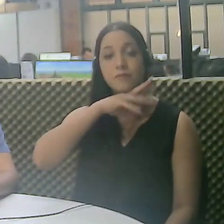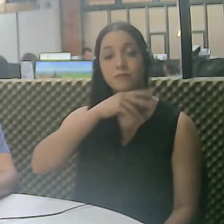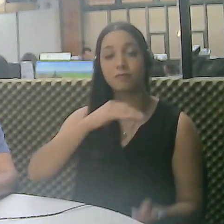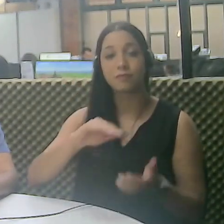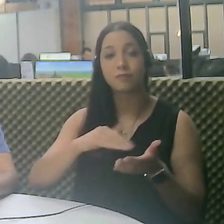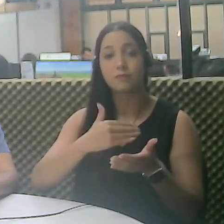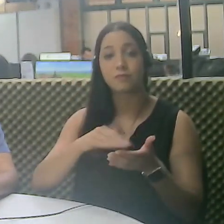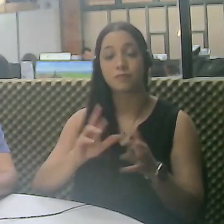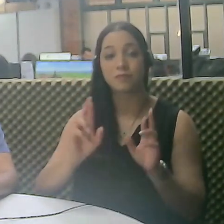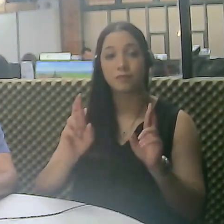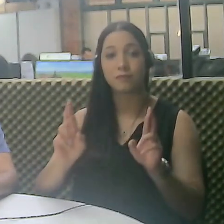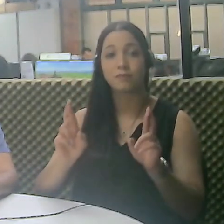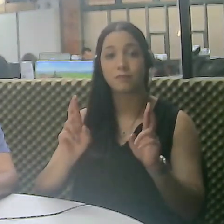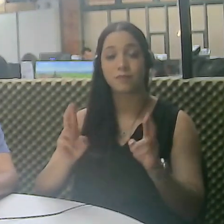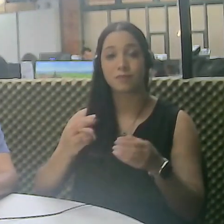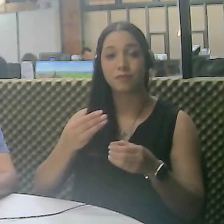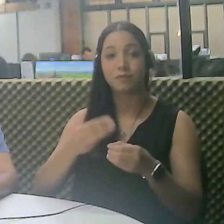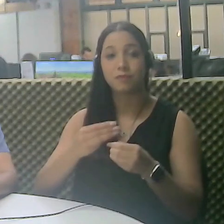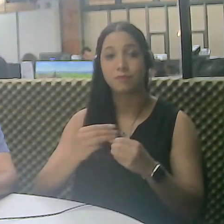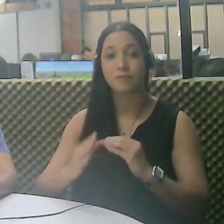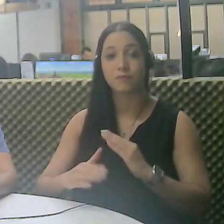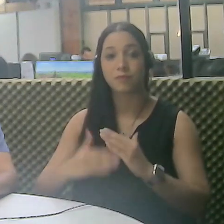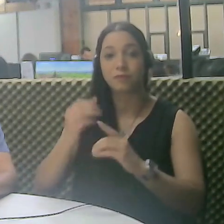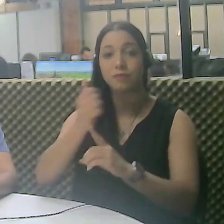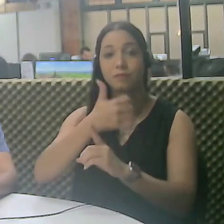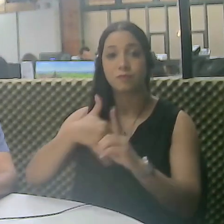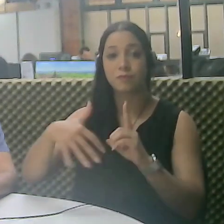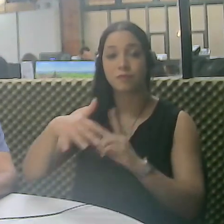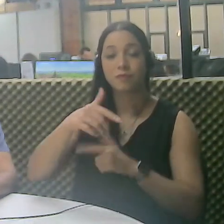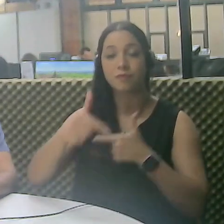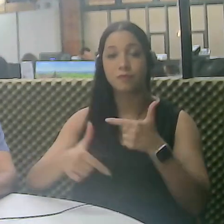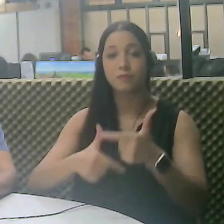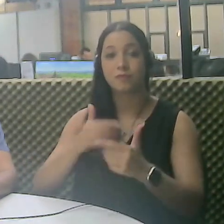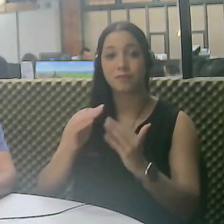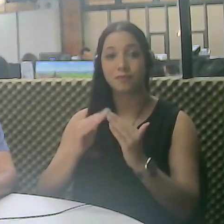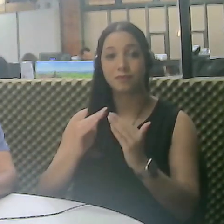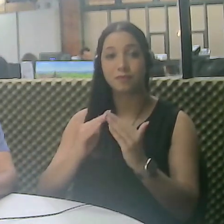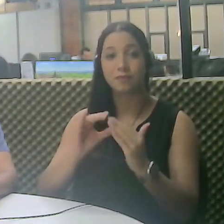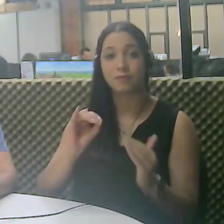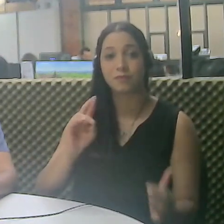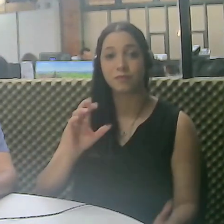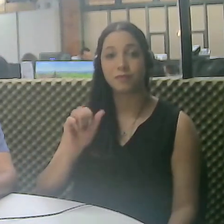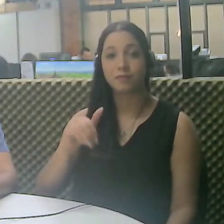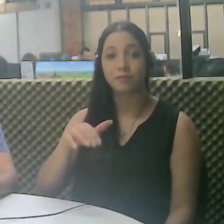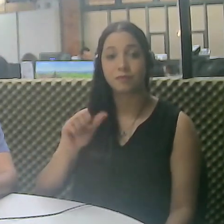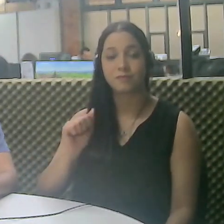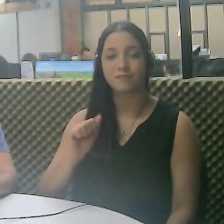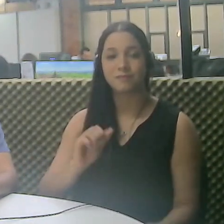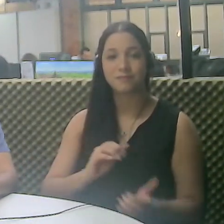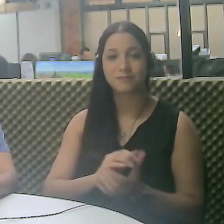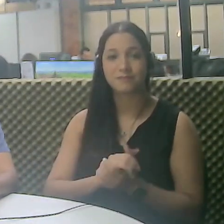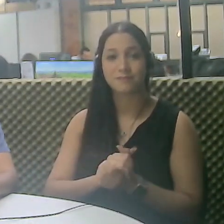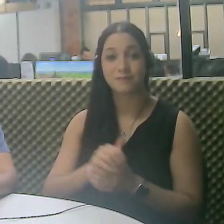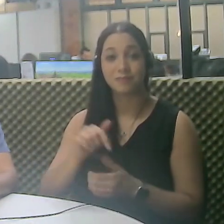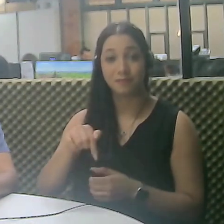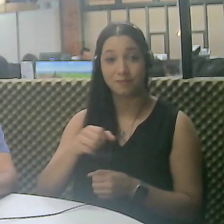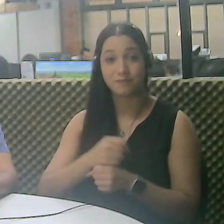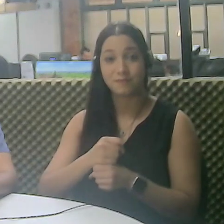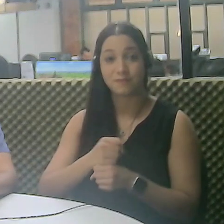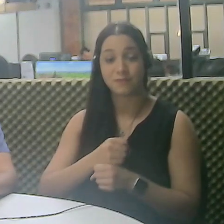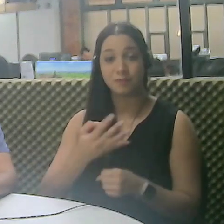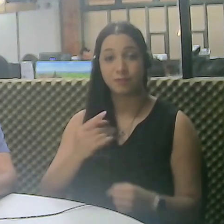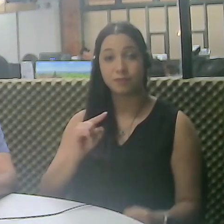secretária responsável pela Secretaria Municipal de Desenvolvimento Social, Trabalho e Habitação, Iracema Marques. Neste ano, foram